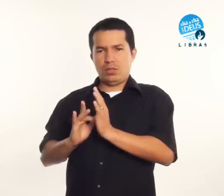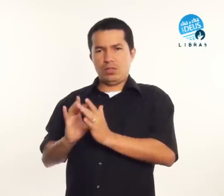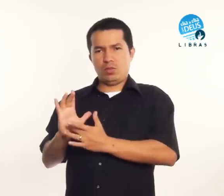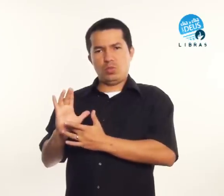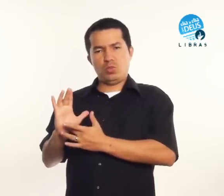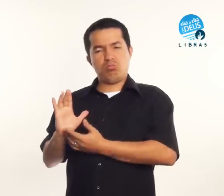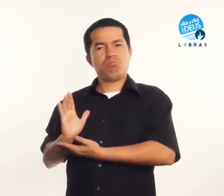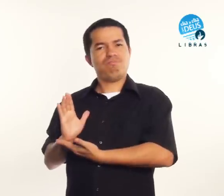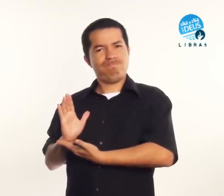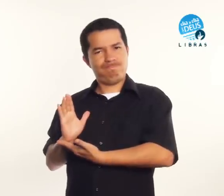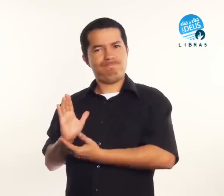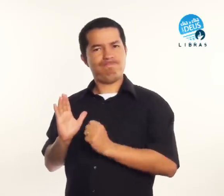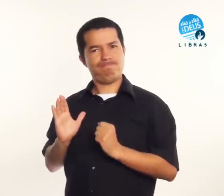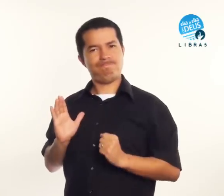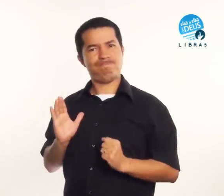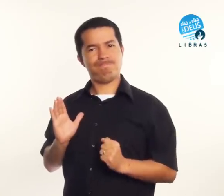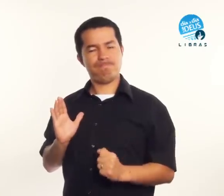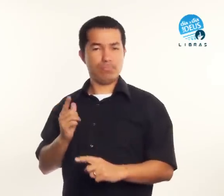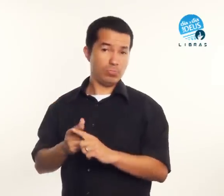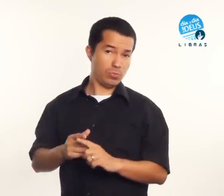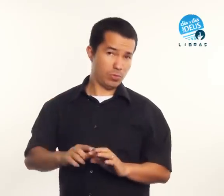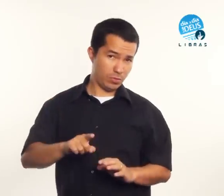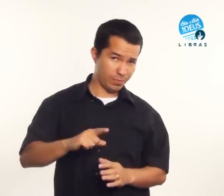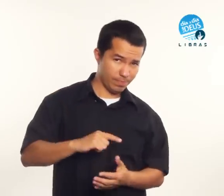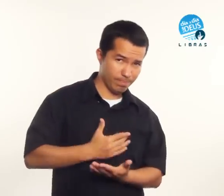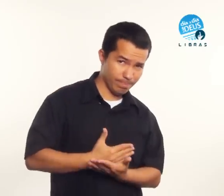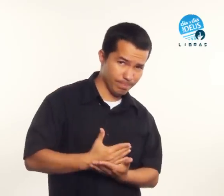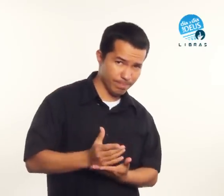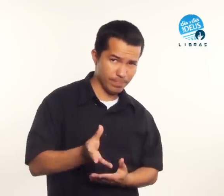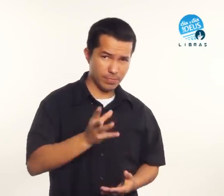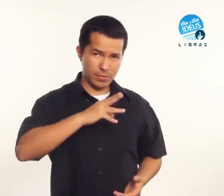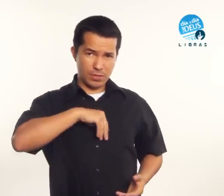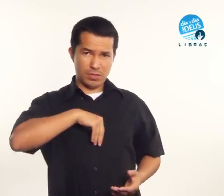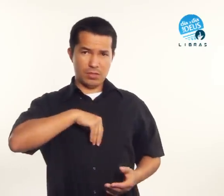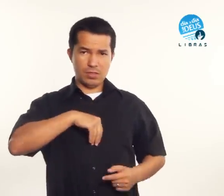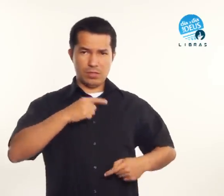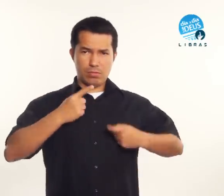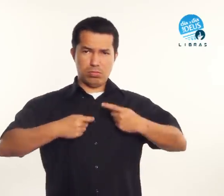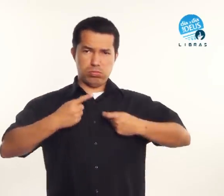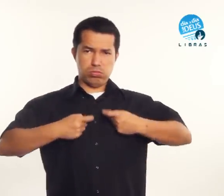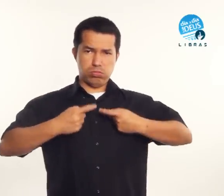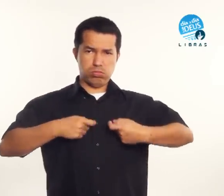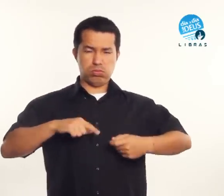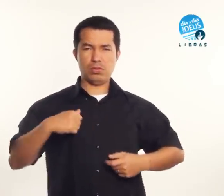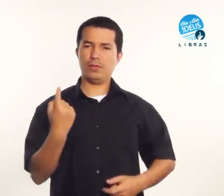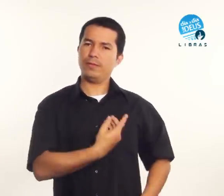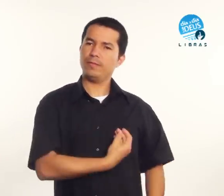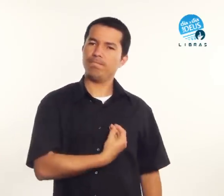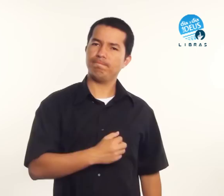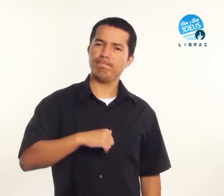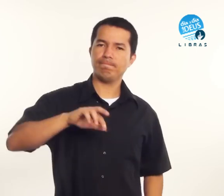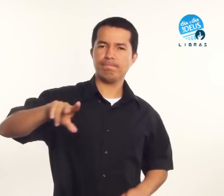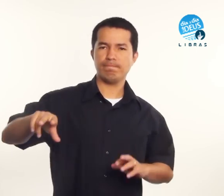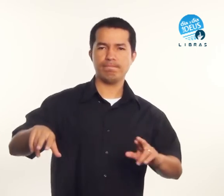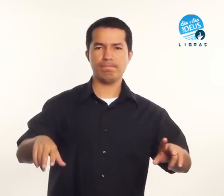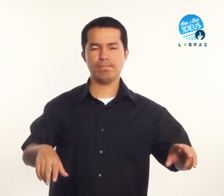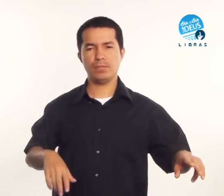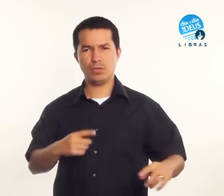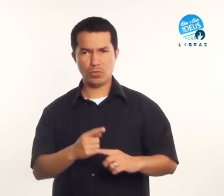e aí começam as confusões, não é, dentro da nossa vida. Você já percebeu que quem cai no conto